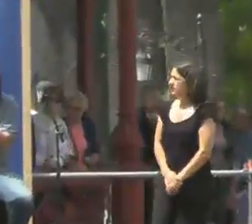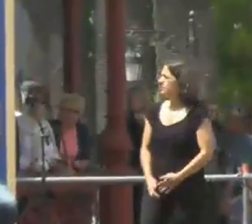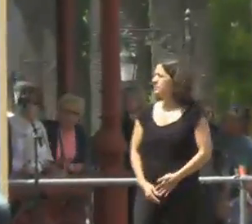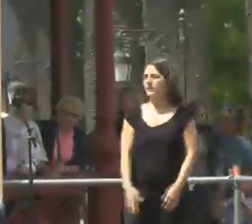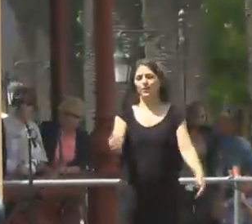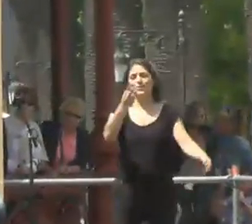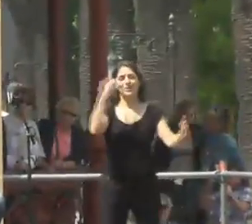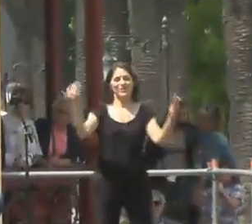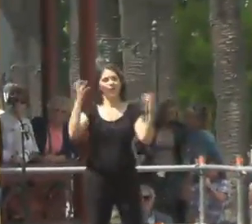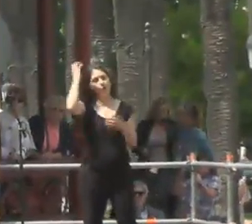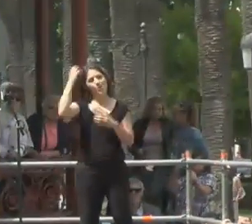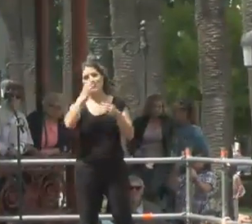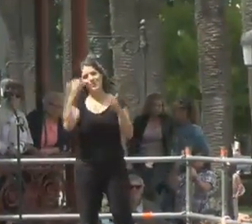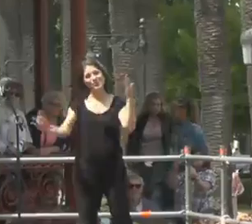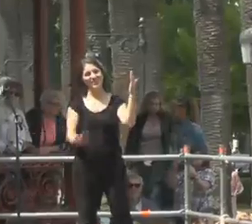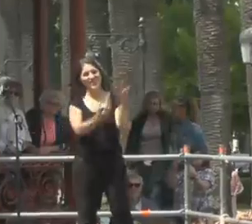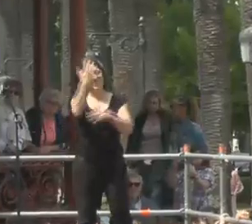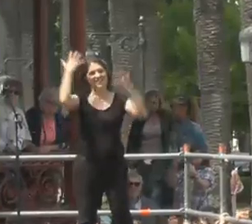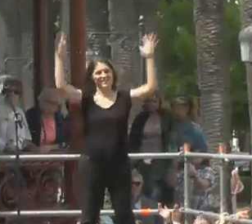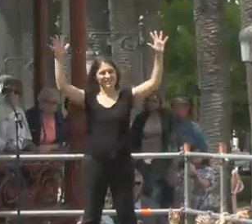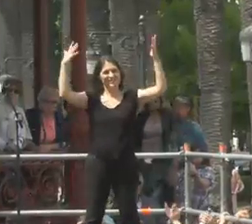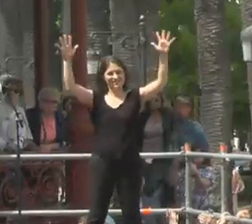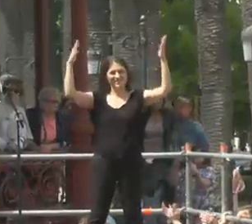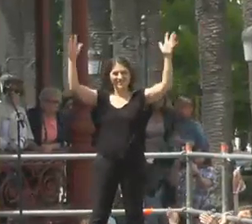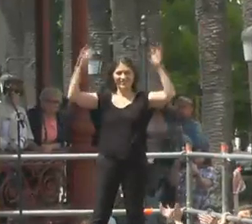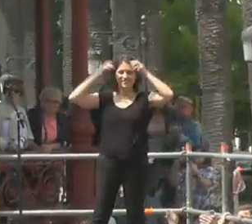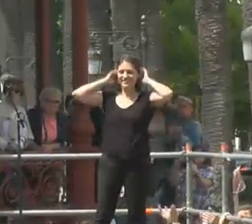Bos días a Coruña.